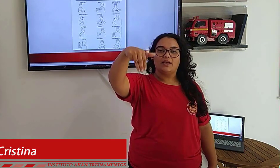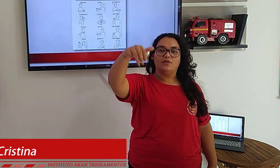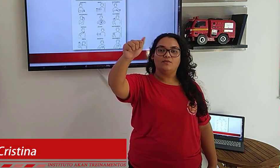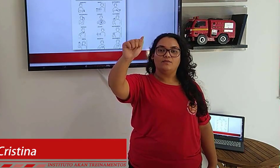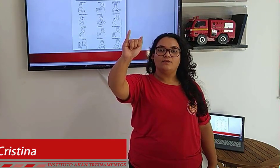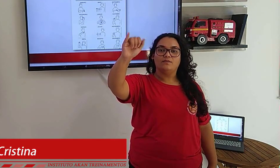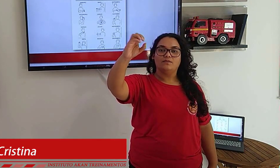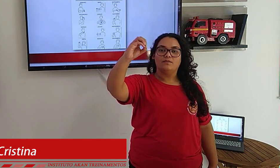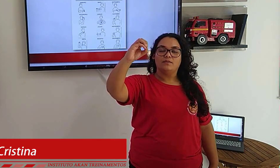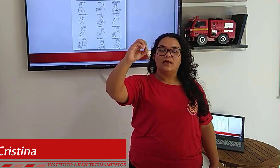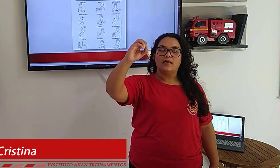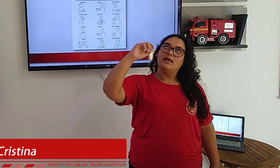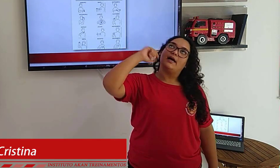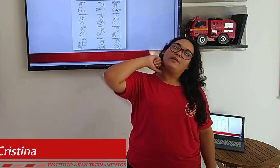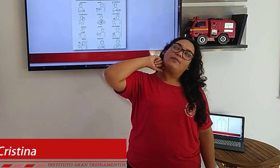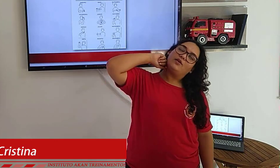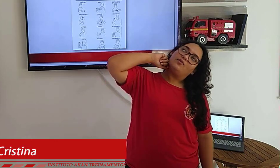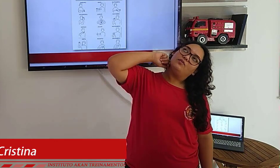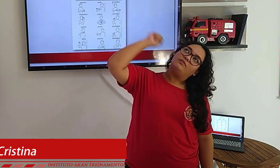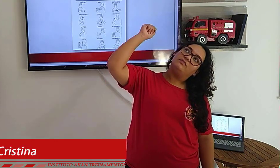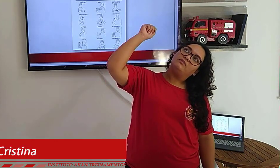maio. Abril.